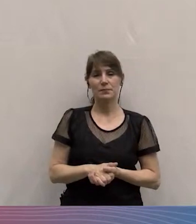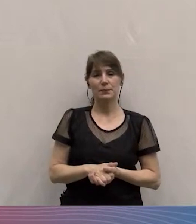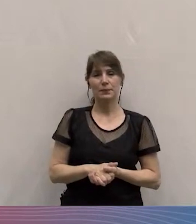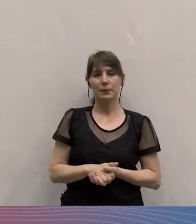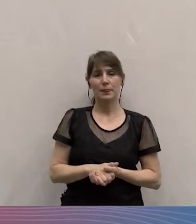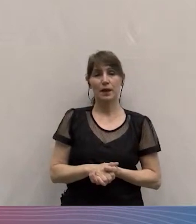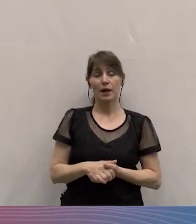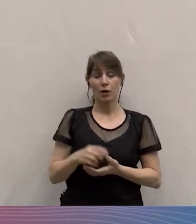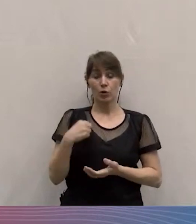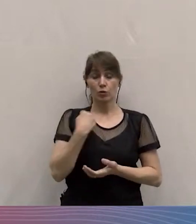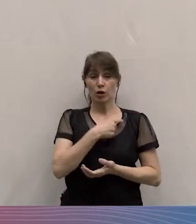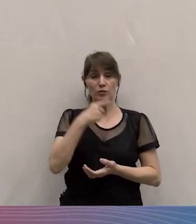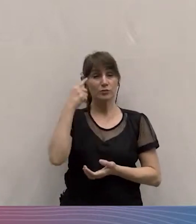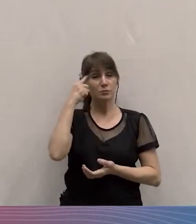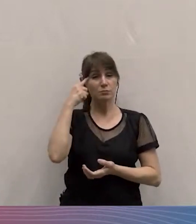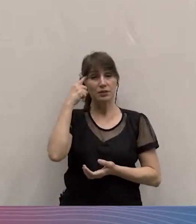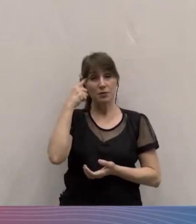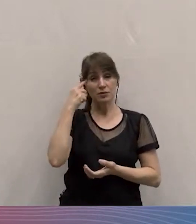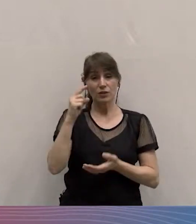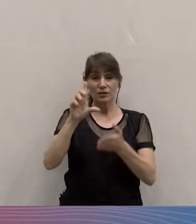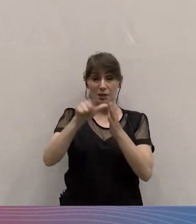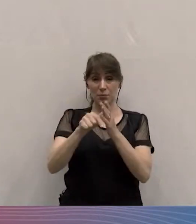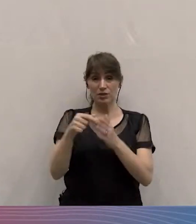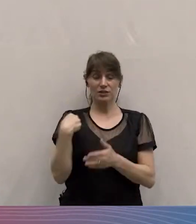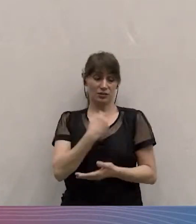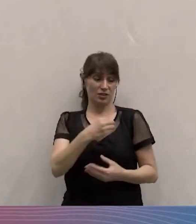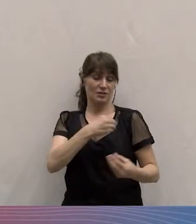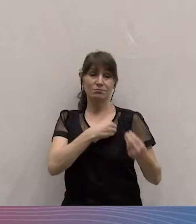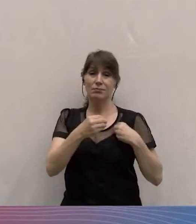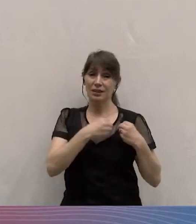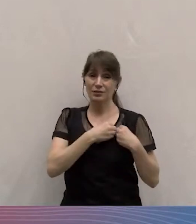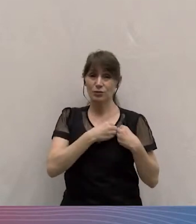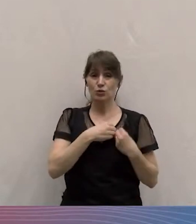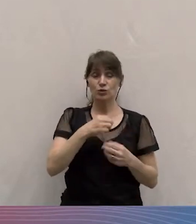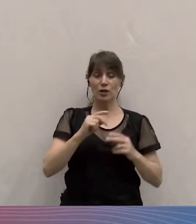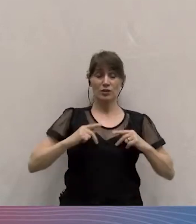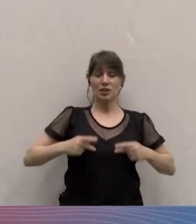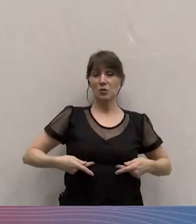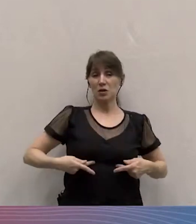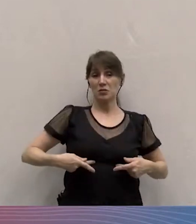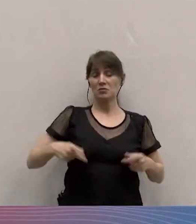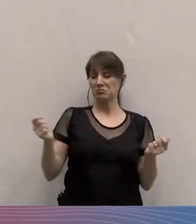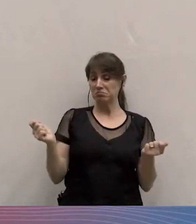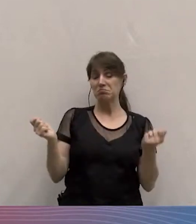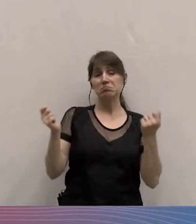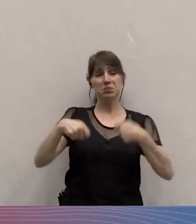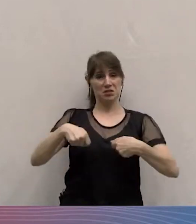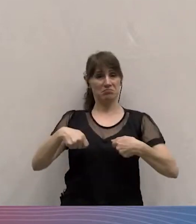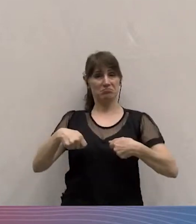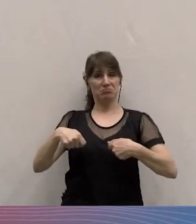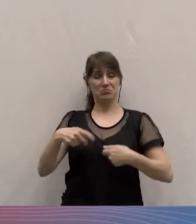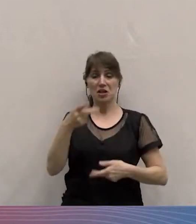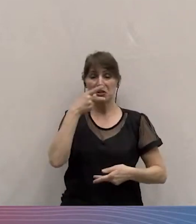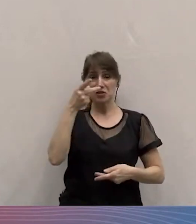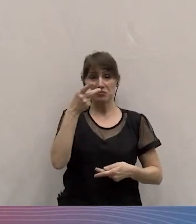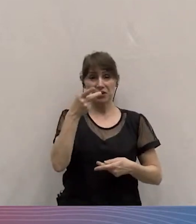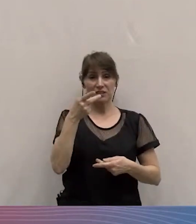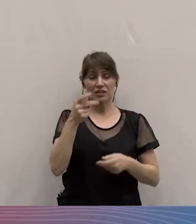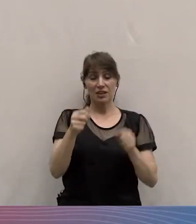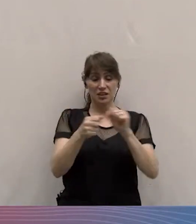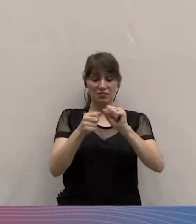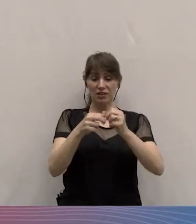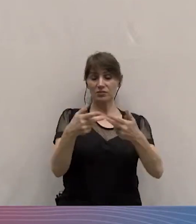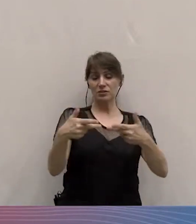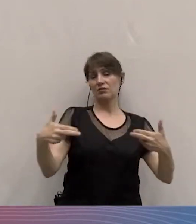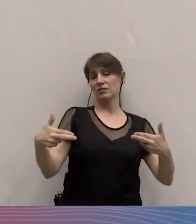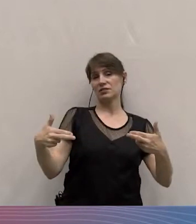Irmãos, os nossos pensamentos depois da queda, o homem se acha capaz, o homem se acha realizador de grandes coisas.